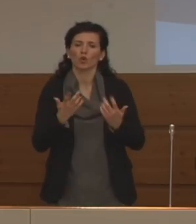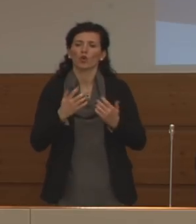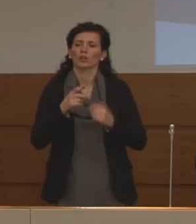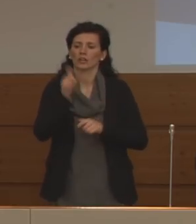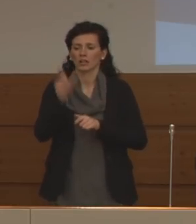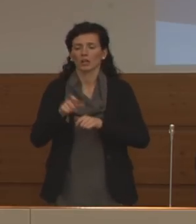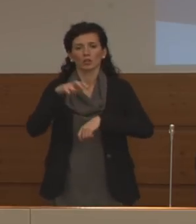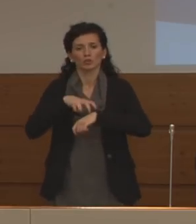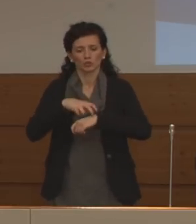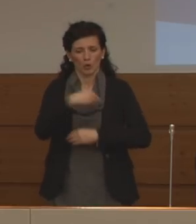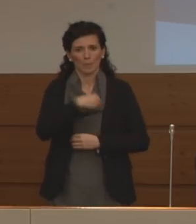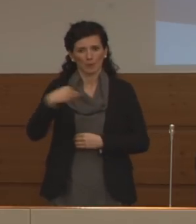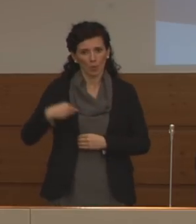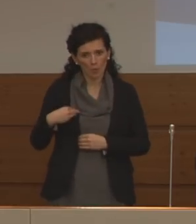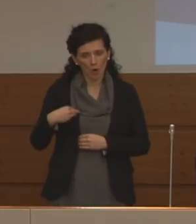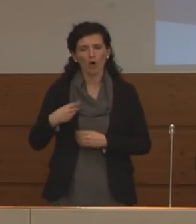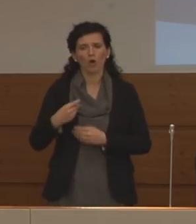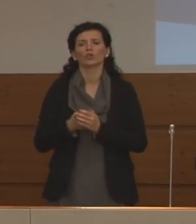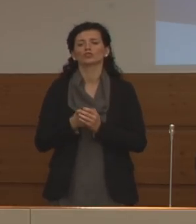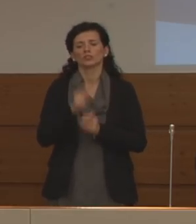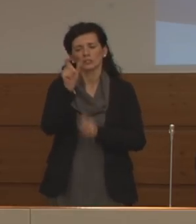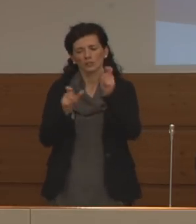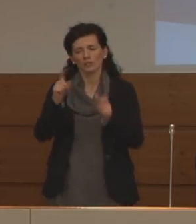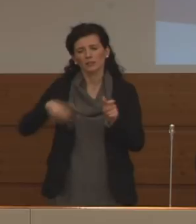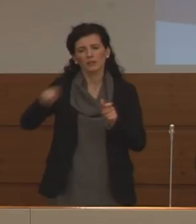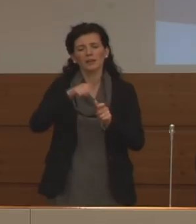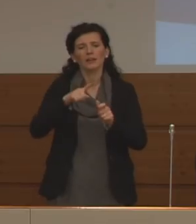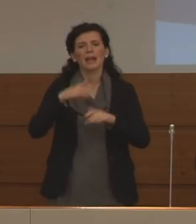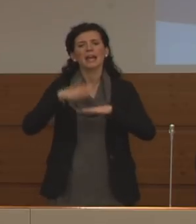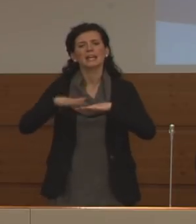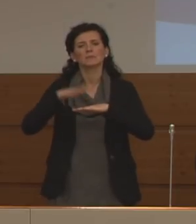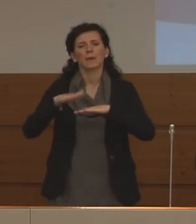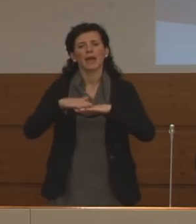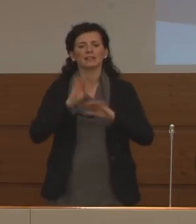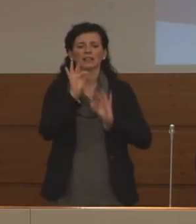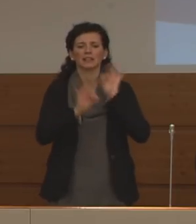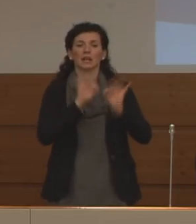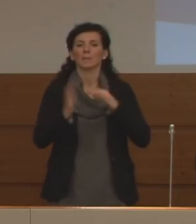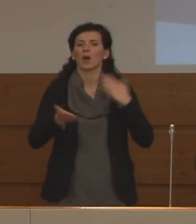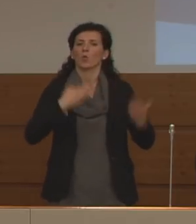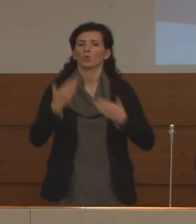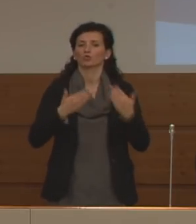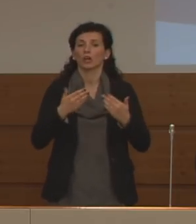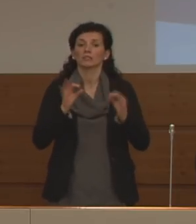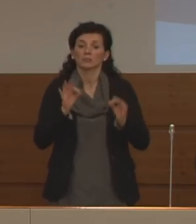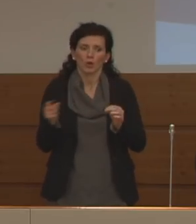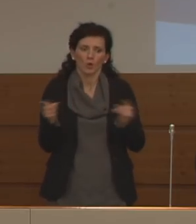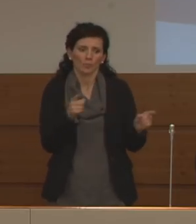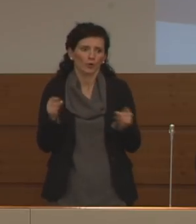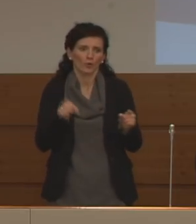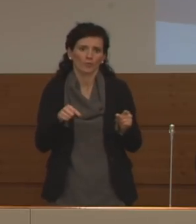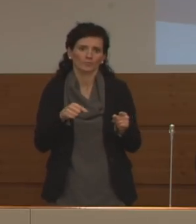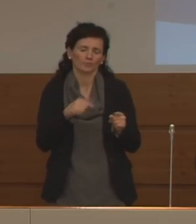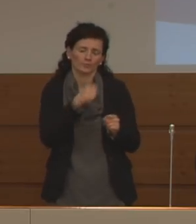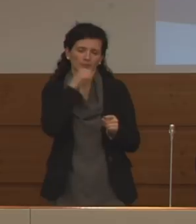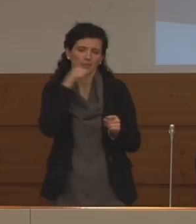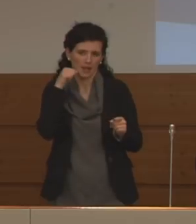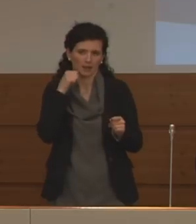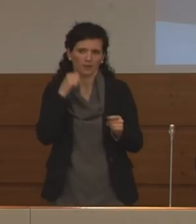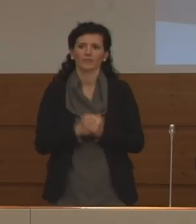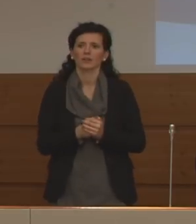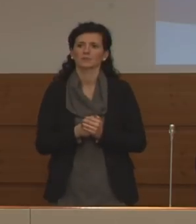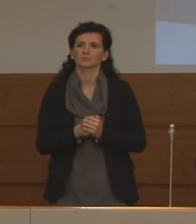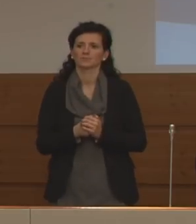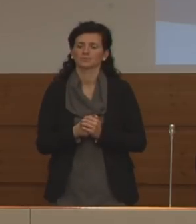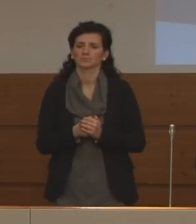sono quelle esperti di terapia d'urgenza sono quelle che servono in queste circostanze già da domani